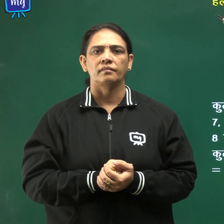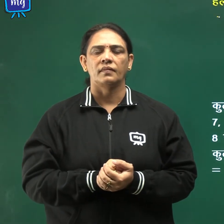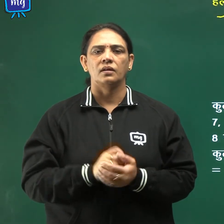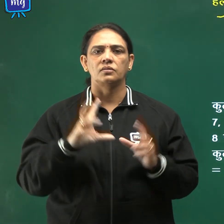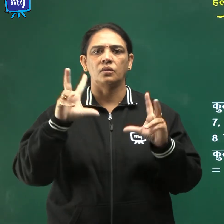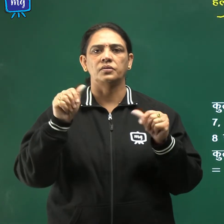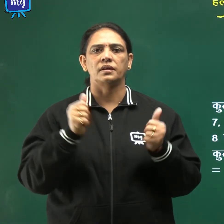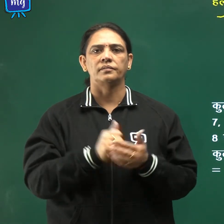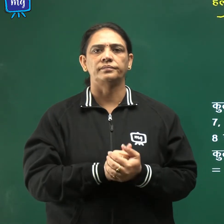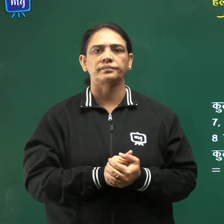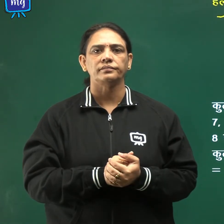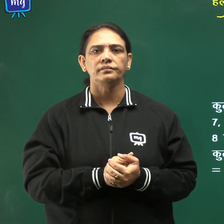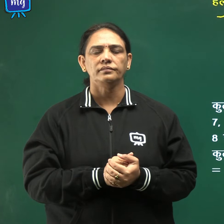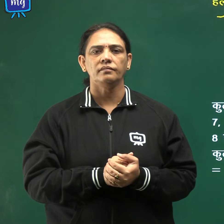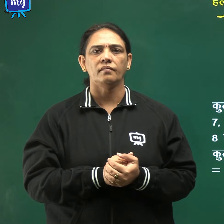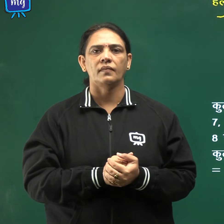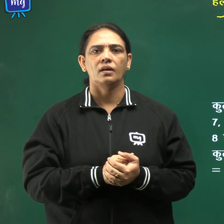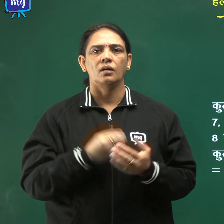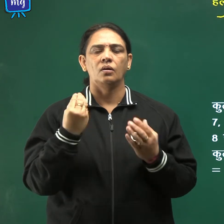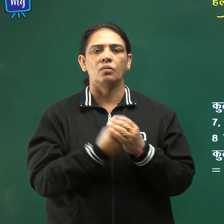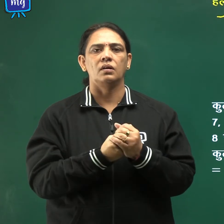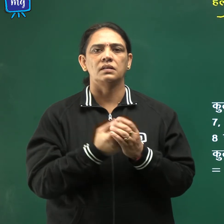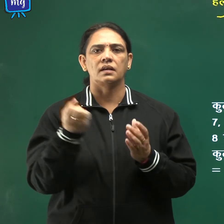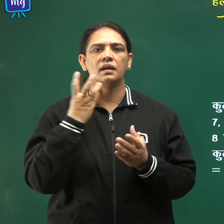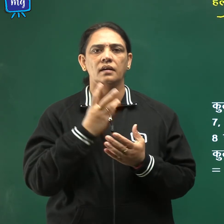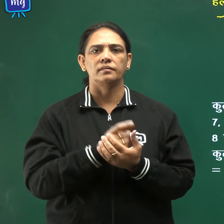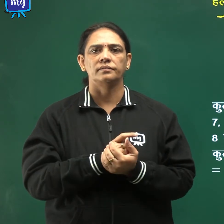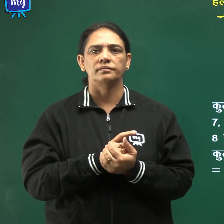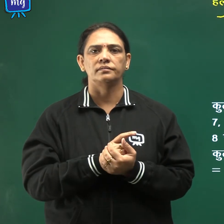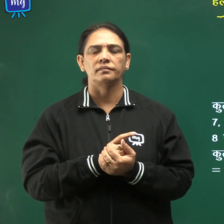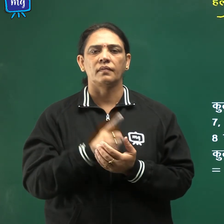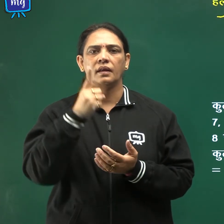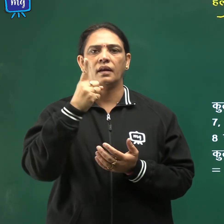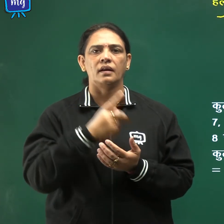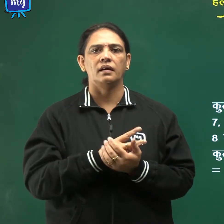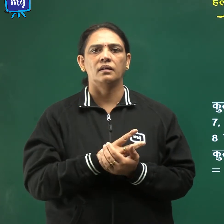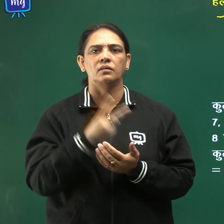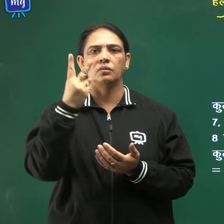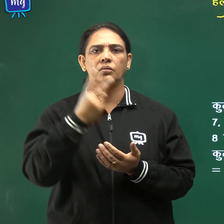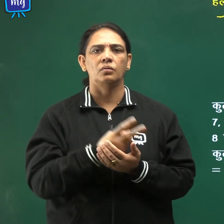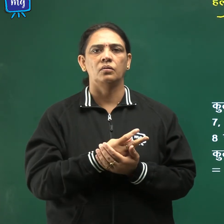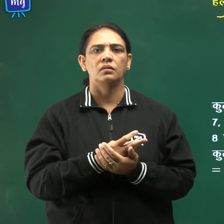का हाल की कुल संख्या कि